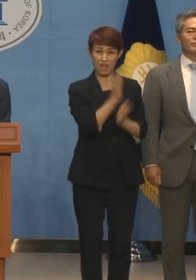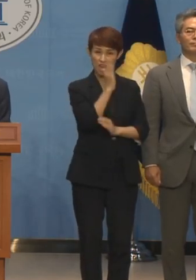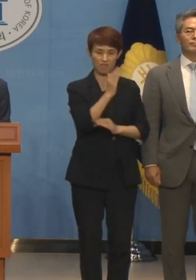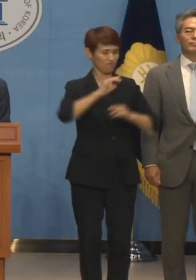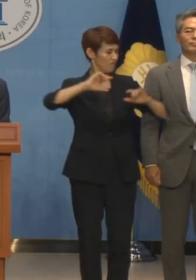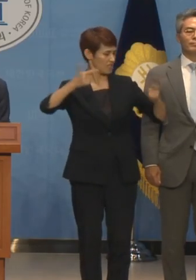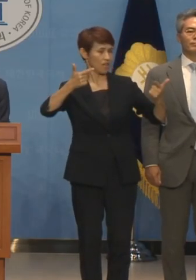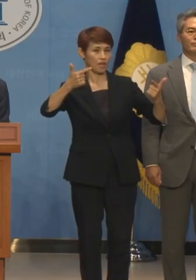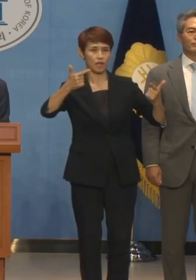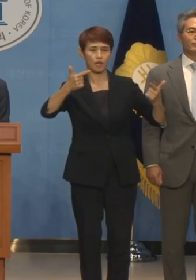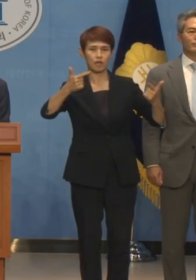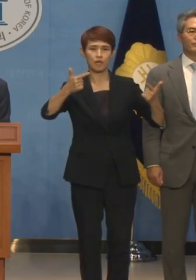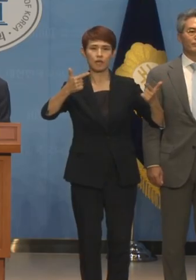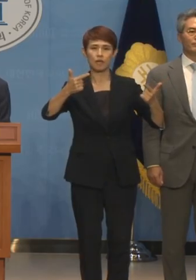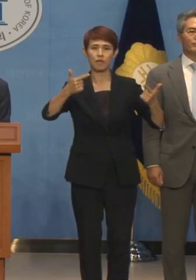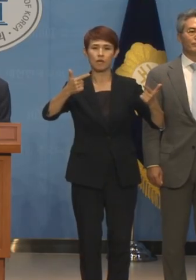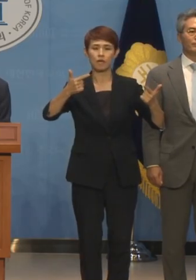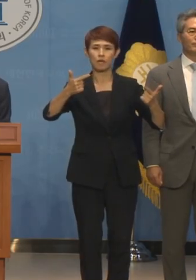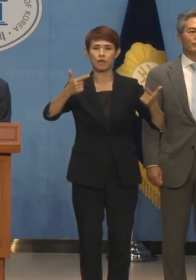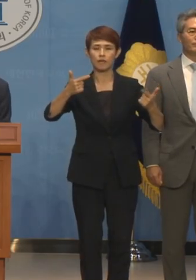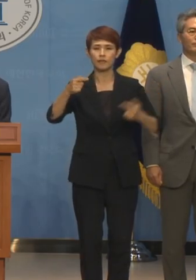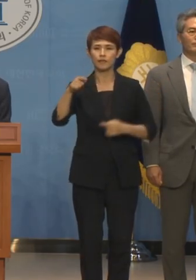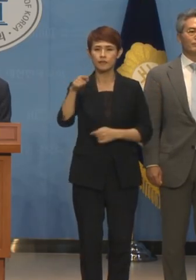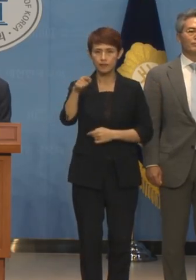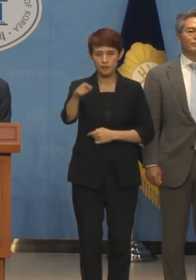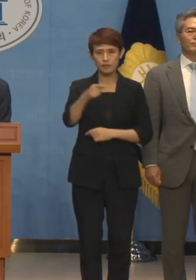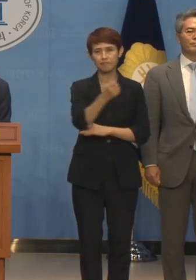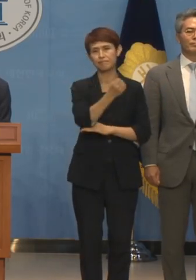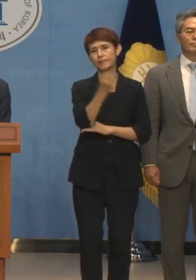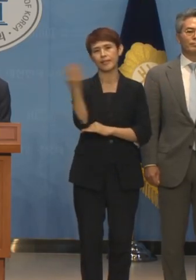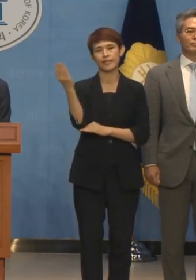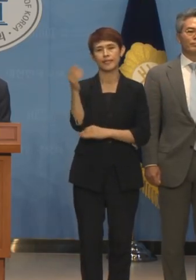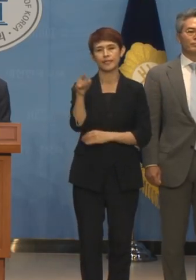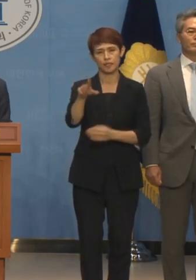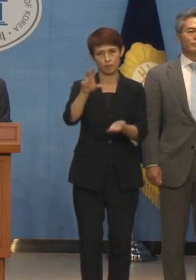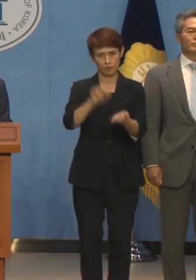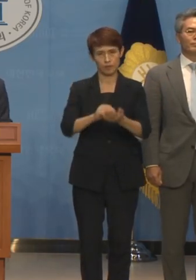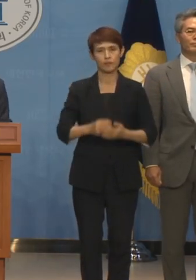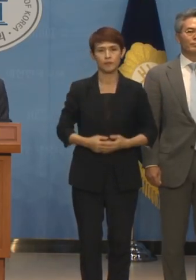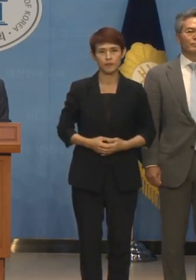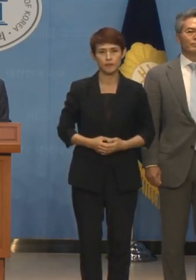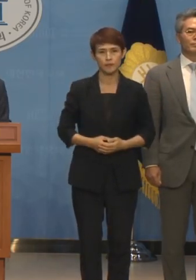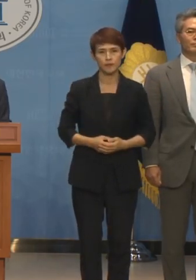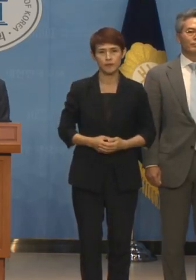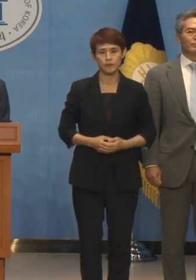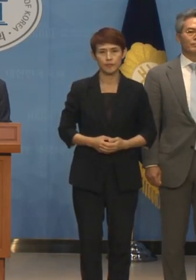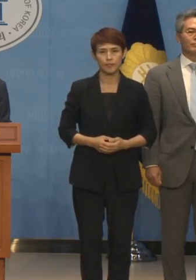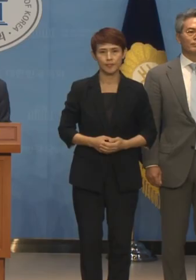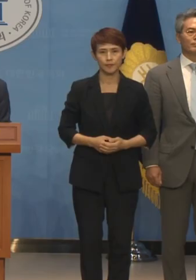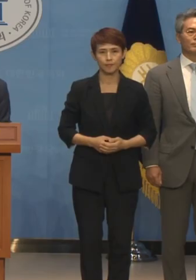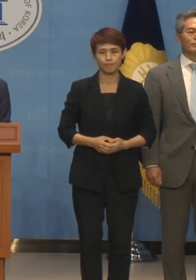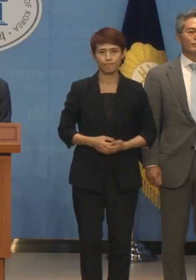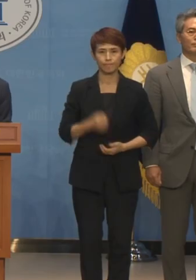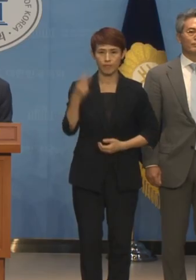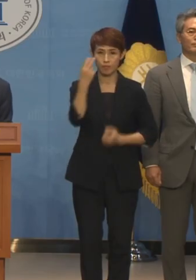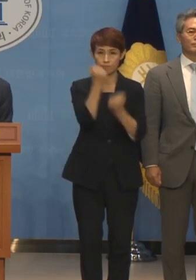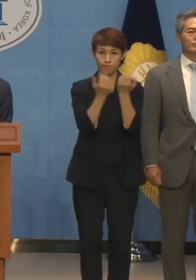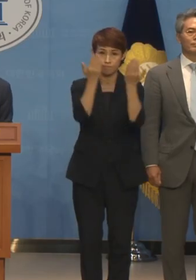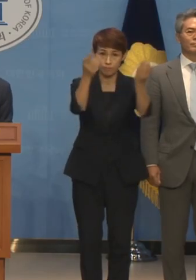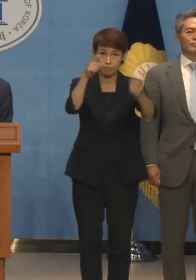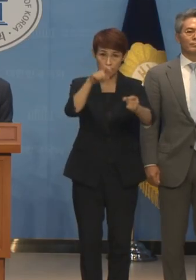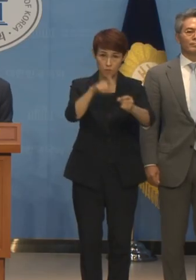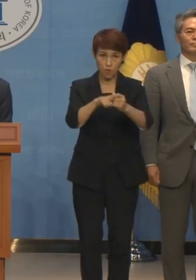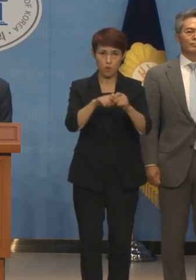이렇게 판결문을 오독하는 기사를 냈기 때문에 이에 대해서 바로잡기 위해서 오늘